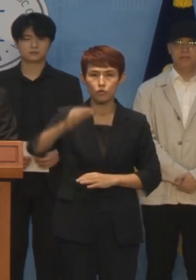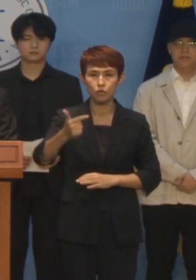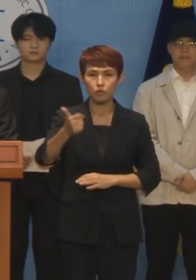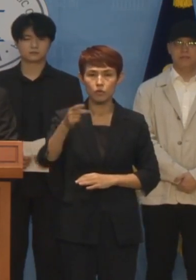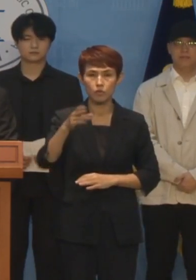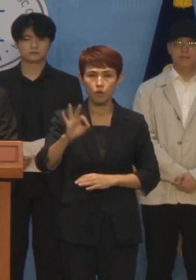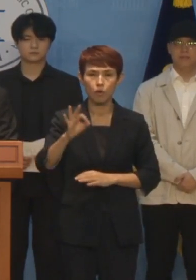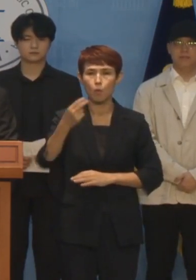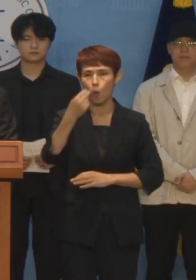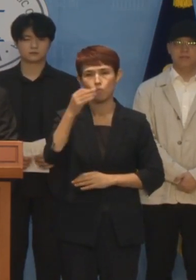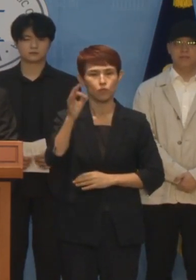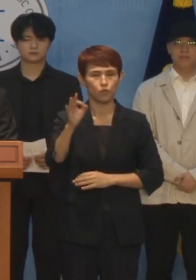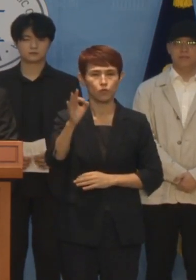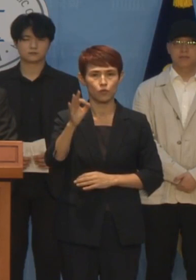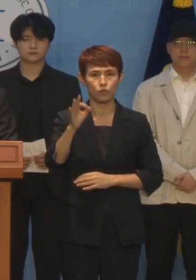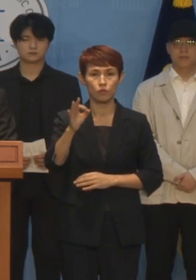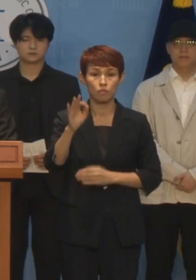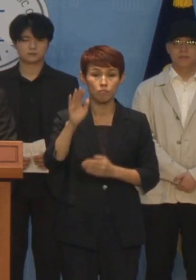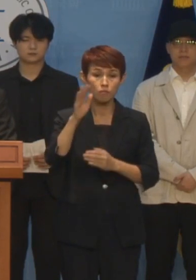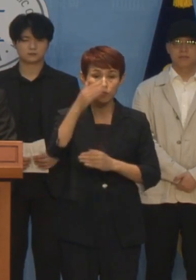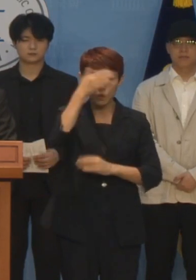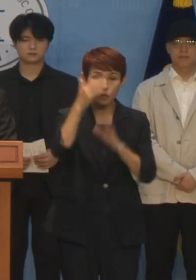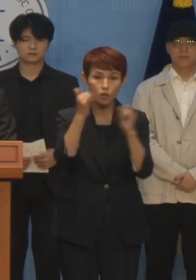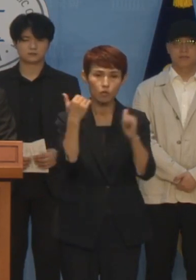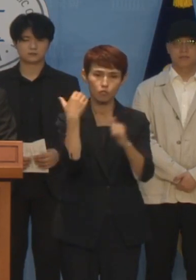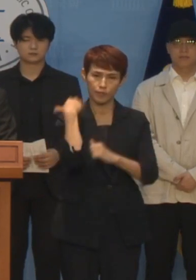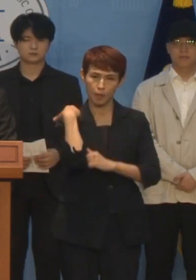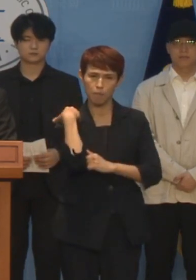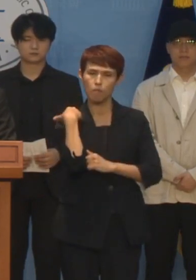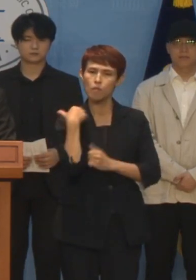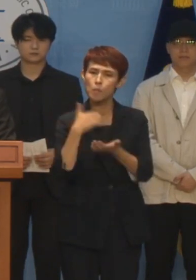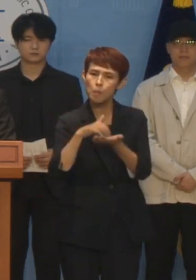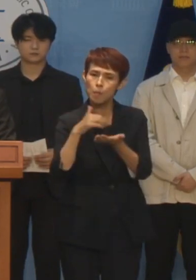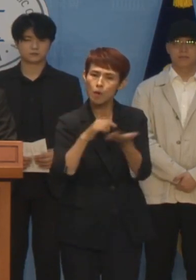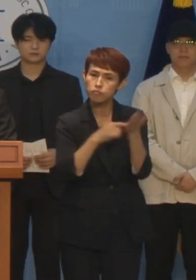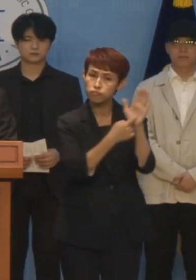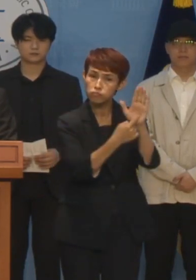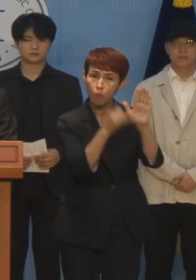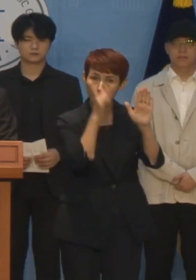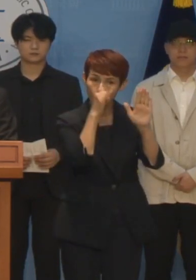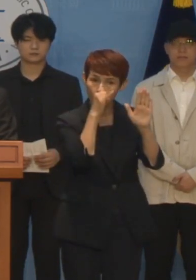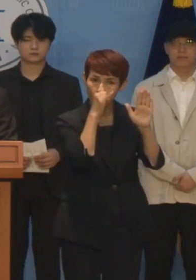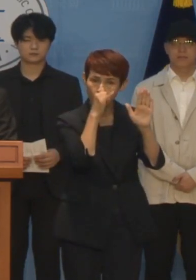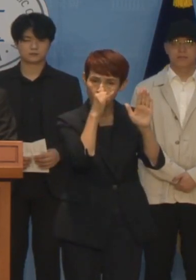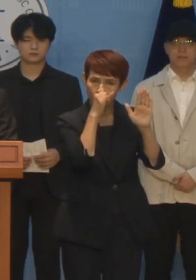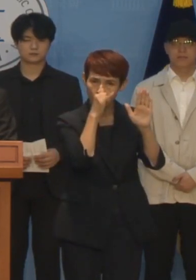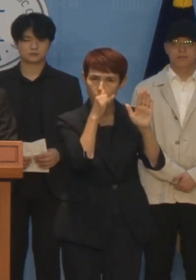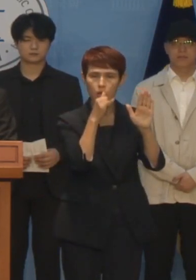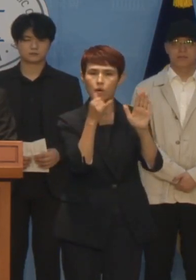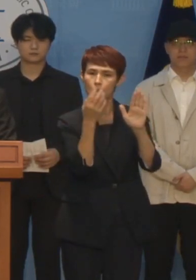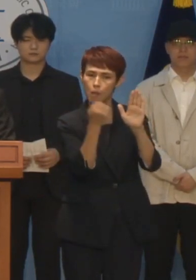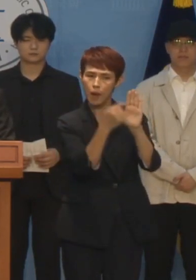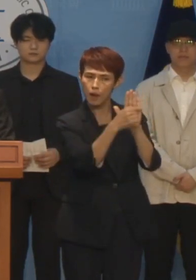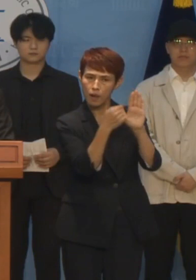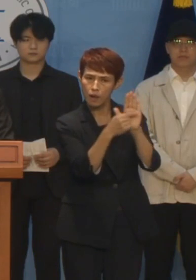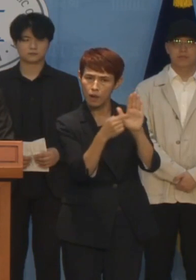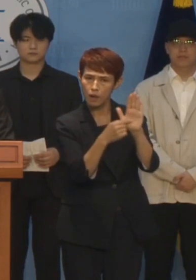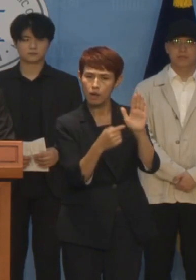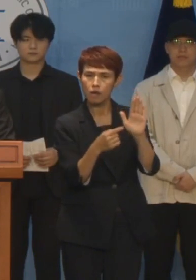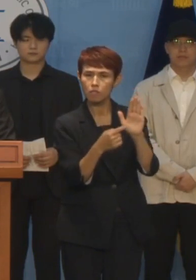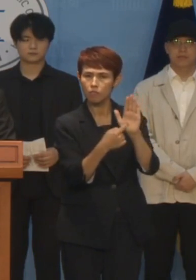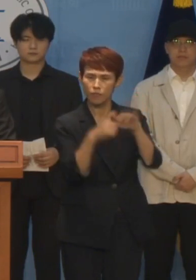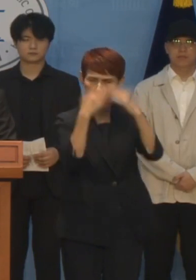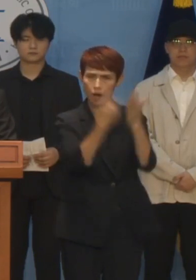보험료율처럼 미래 세대인 청년들의 부담을 보여주는 통계일지라도 제대로 된 수기 과정을 위해서는